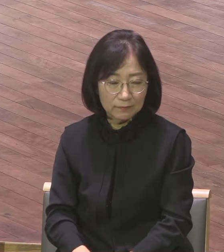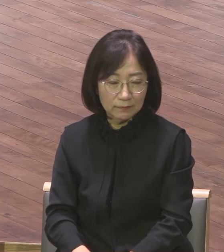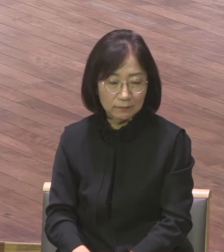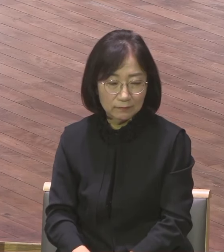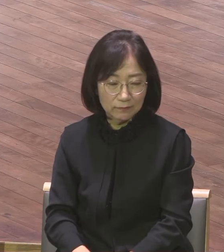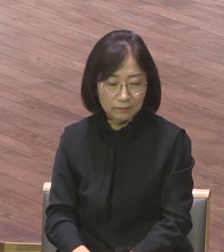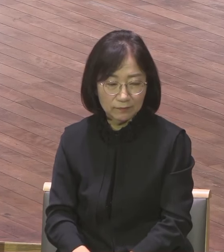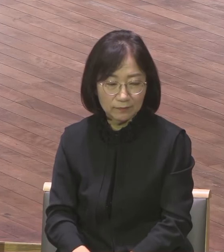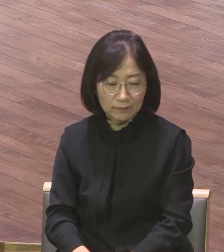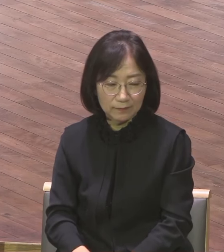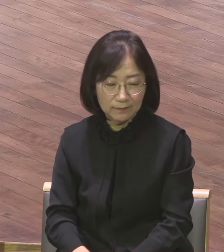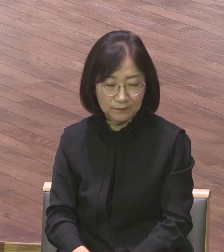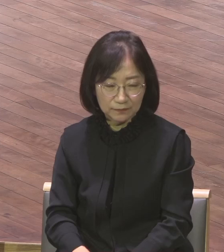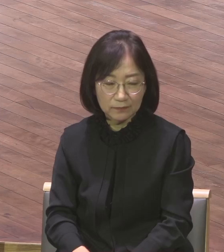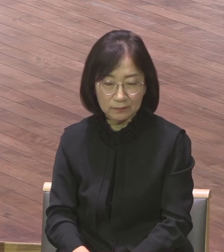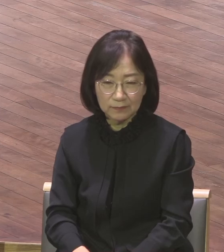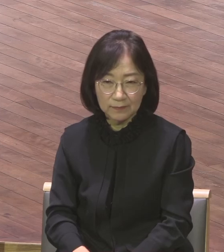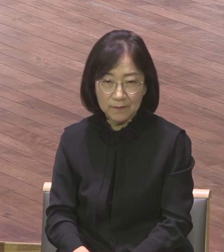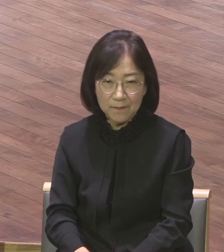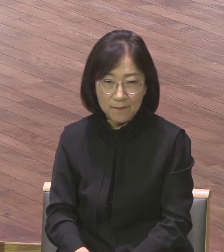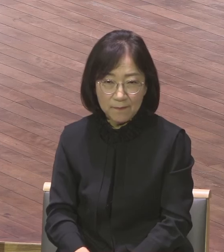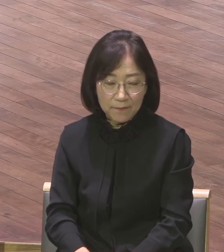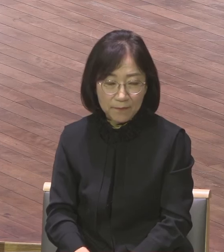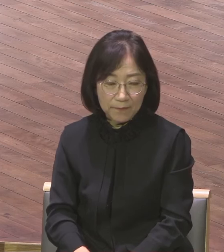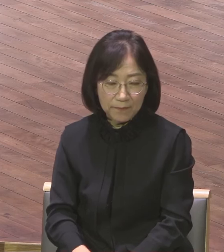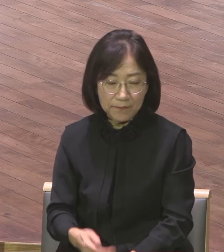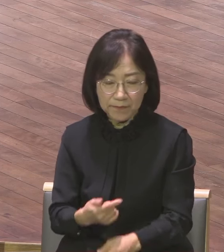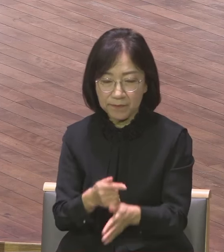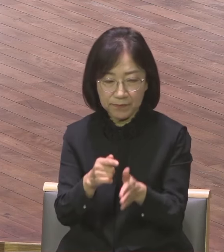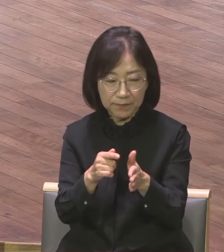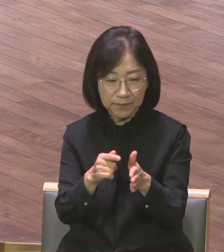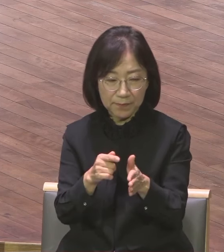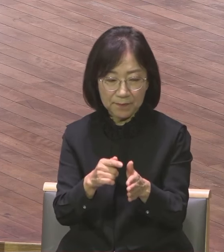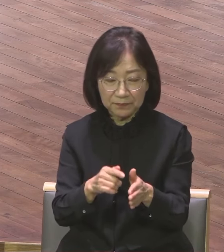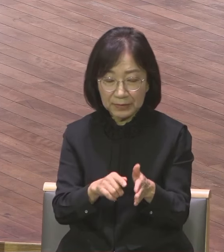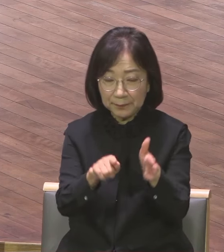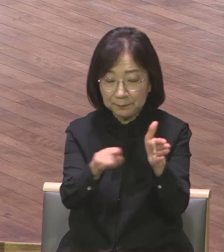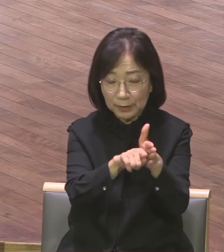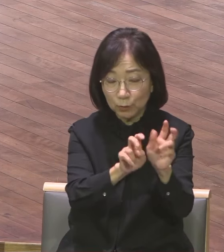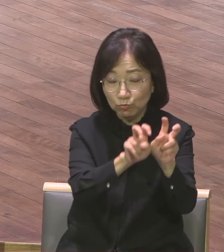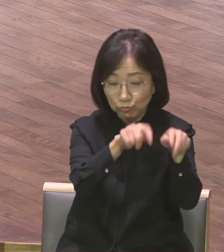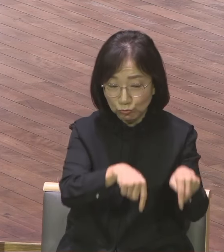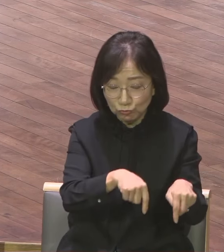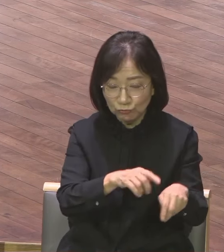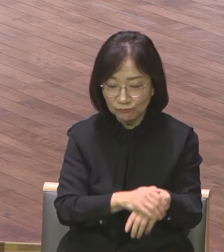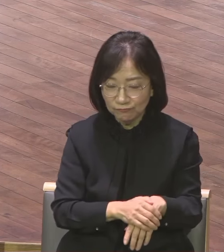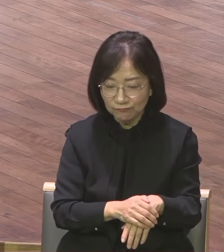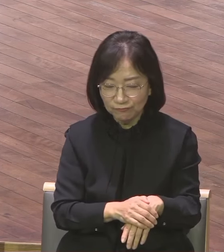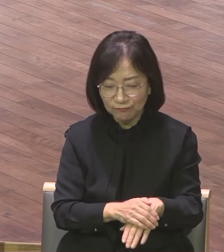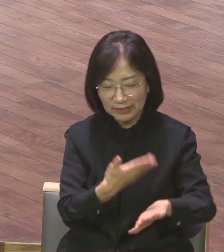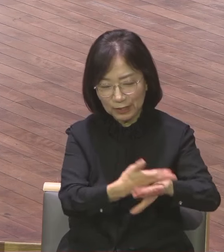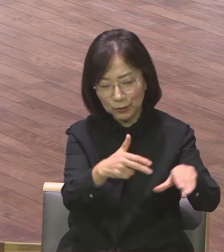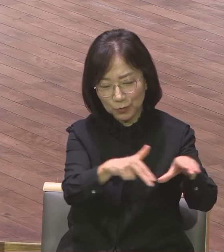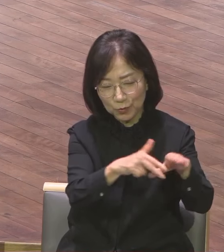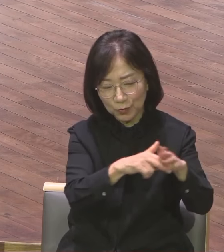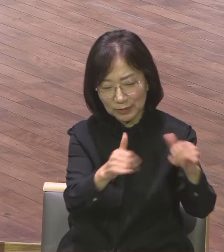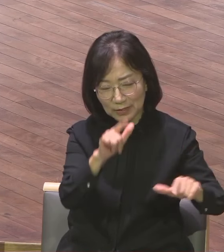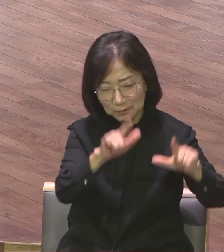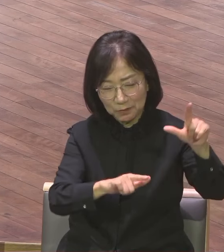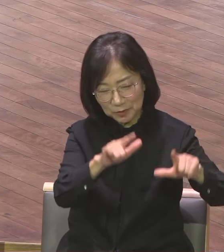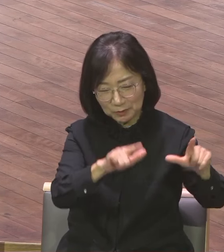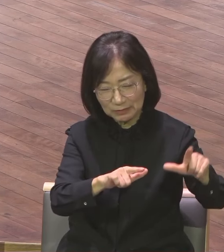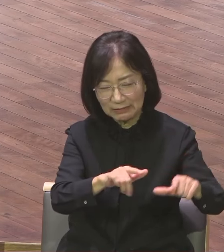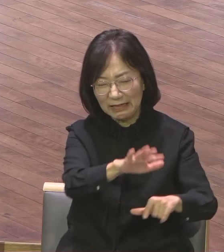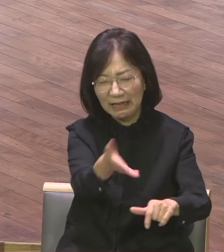이거를 누리지 못하도록 불신자처럼 다른 종교인들은 살도록 그 어마어마한 권세를